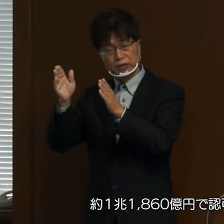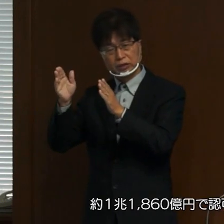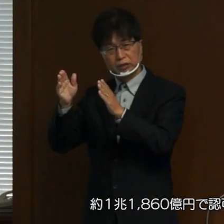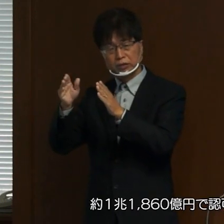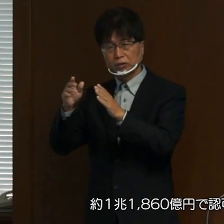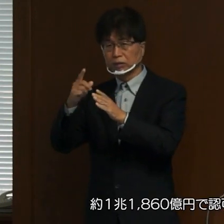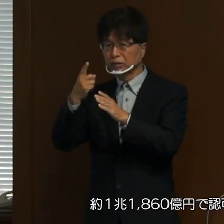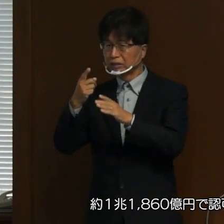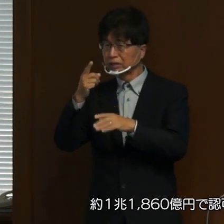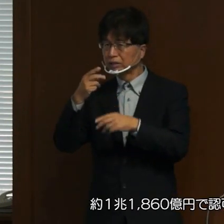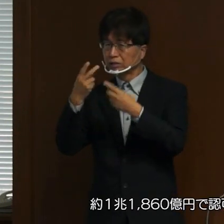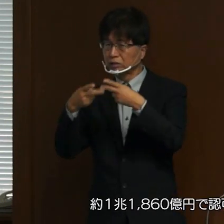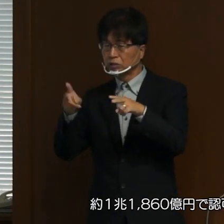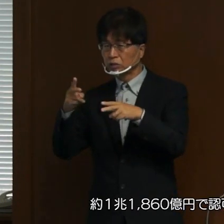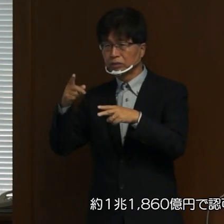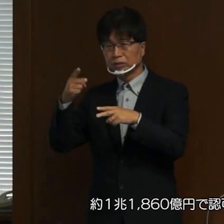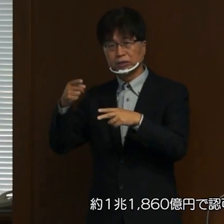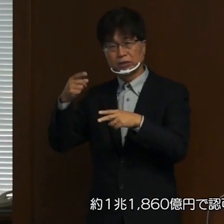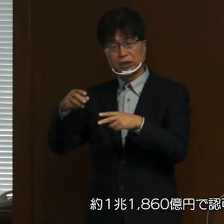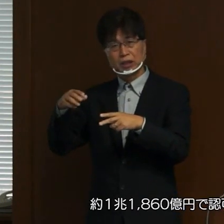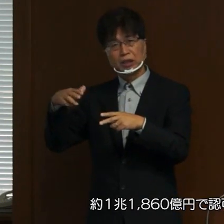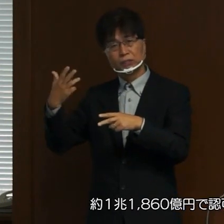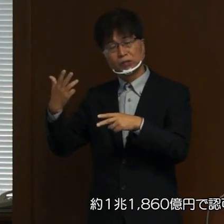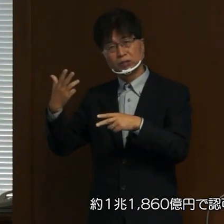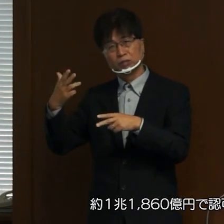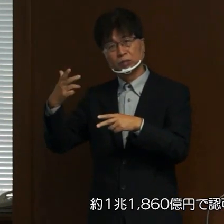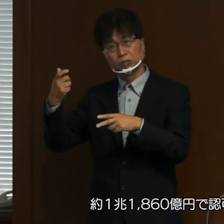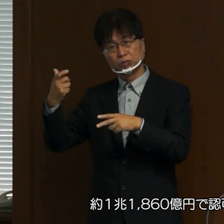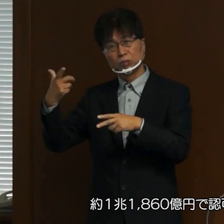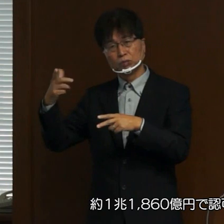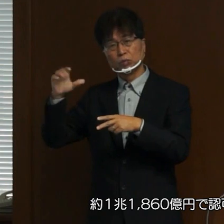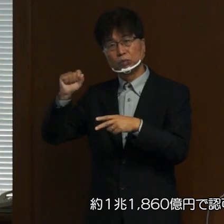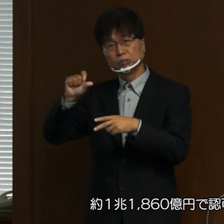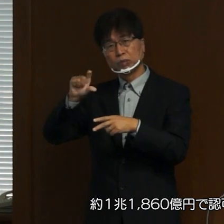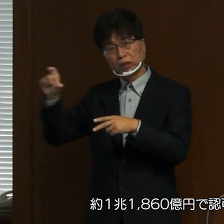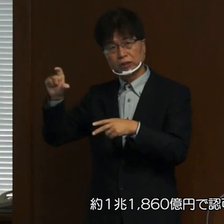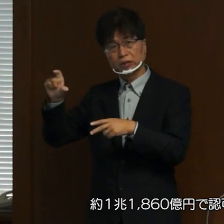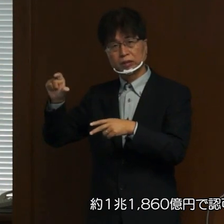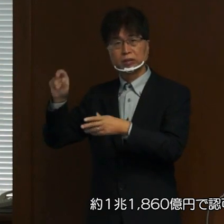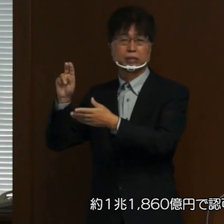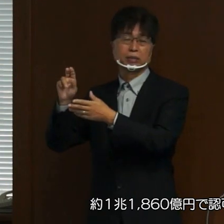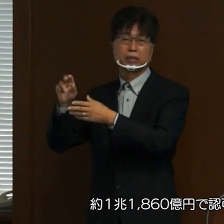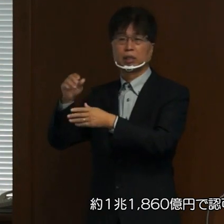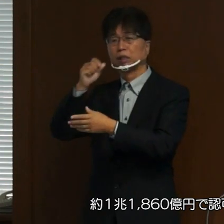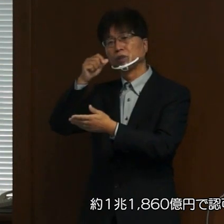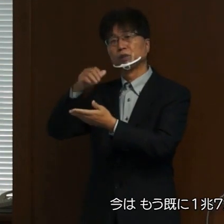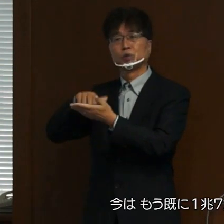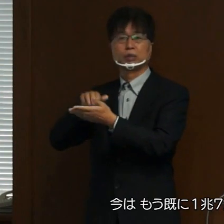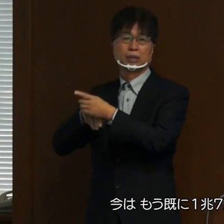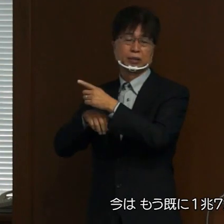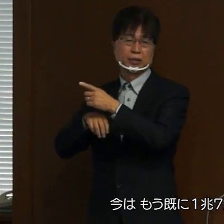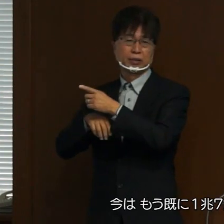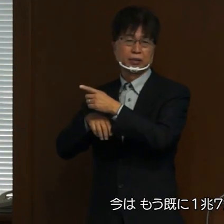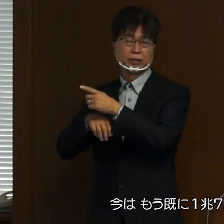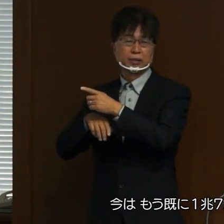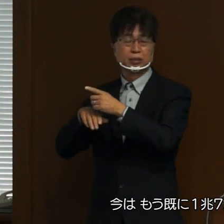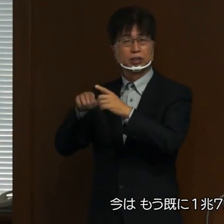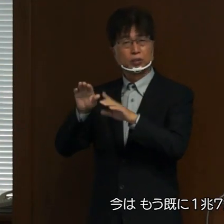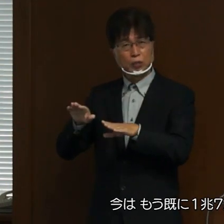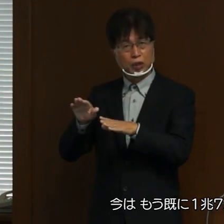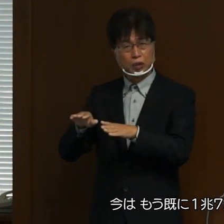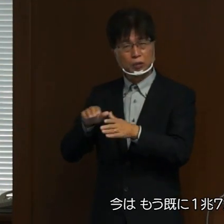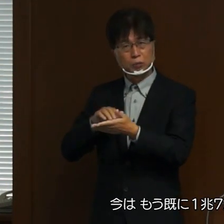約1兆1860億円で認可されているんですね。で、今もうすで